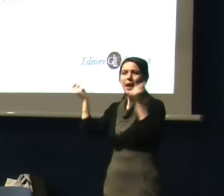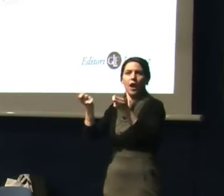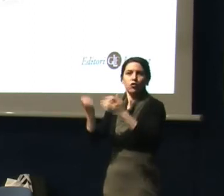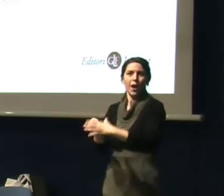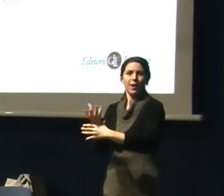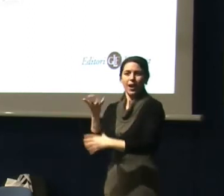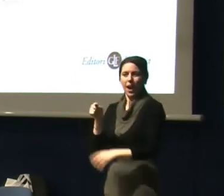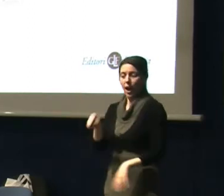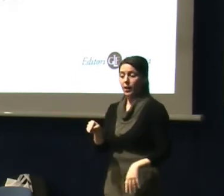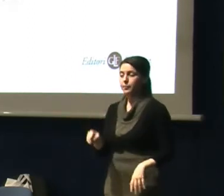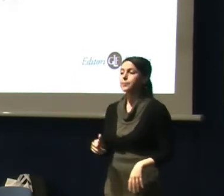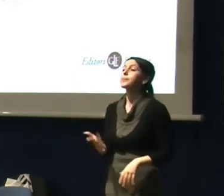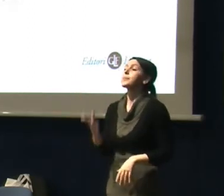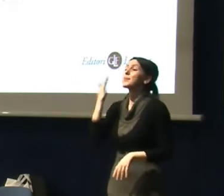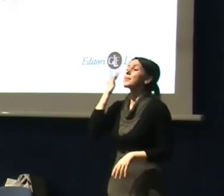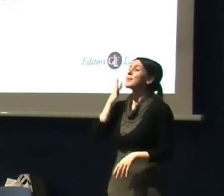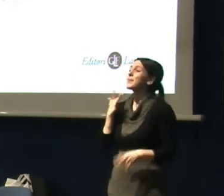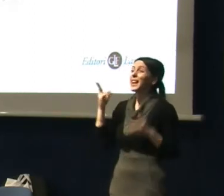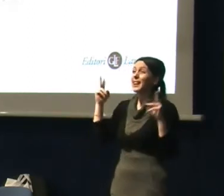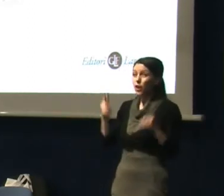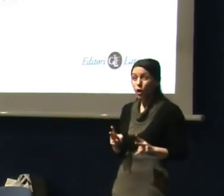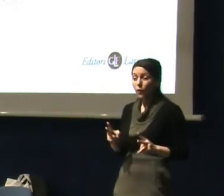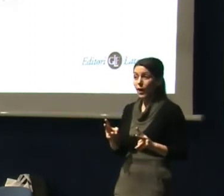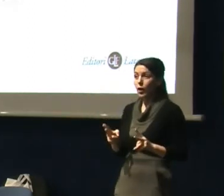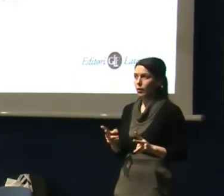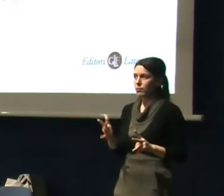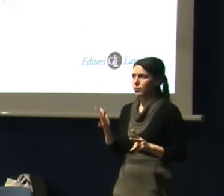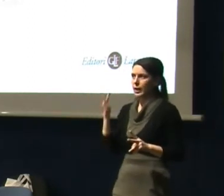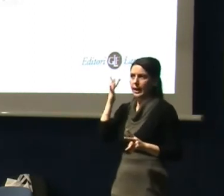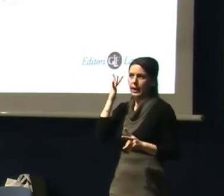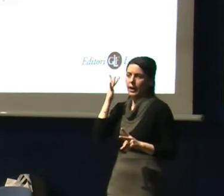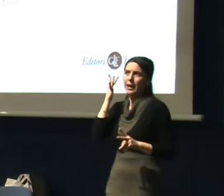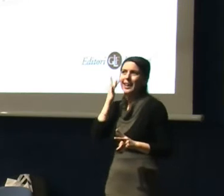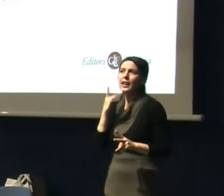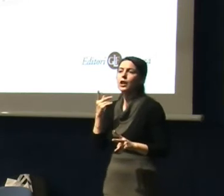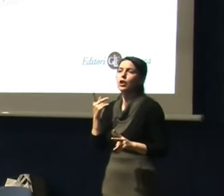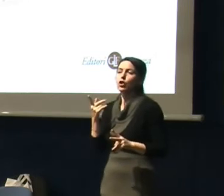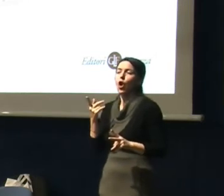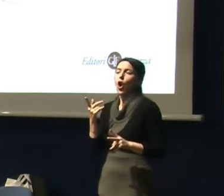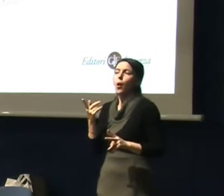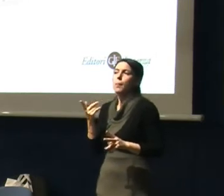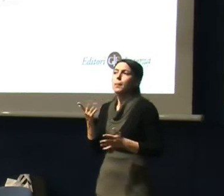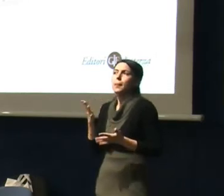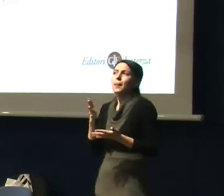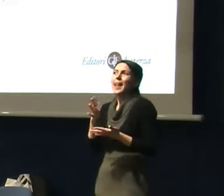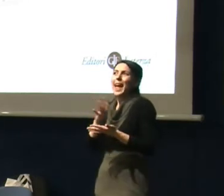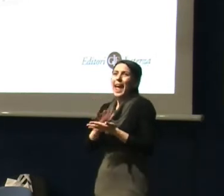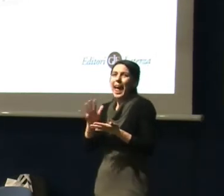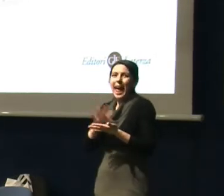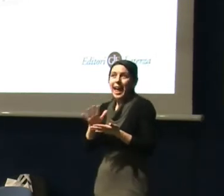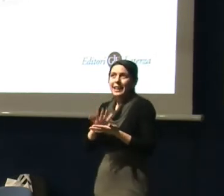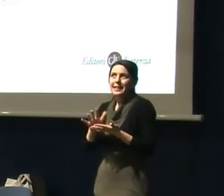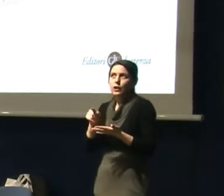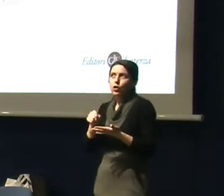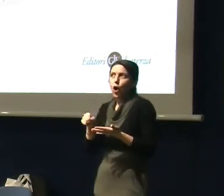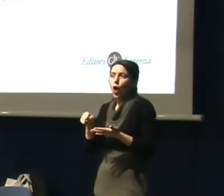allora il rischio vero ed è un rischio che gli editori stanno correndo non so se quanto